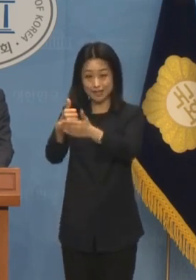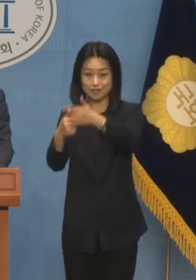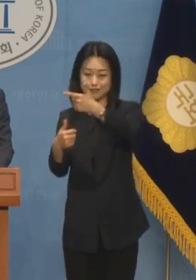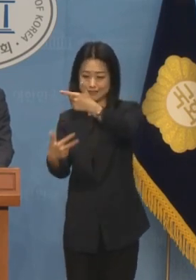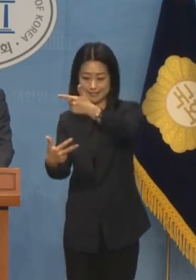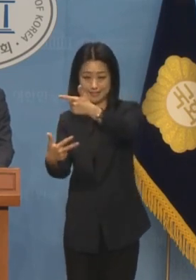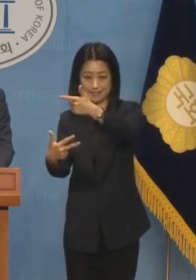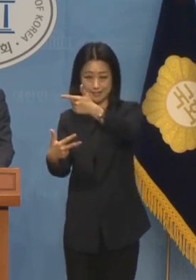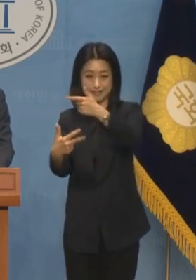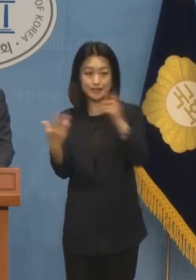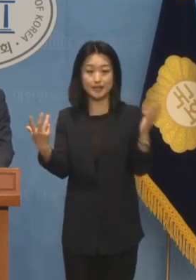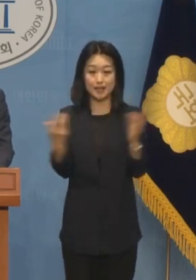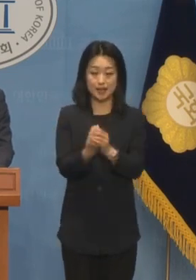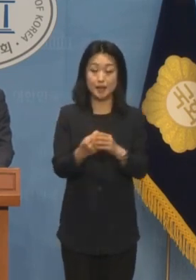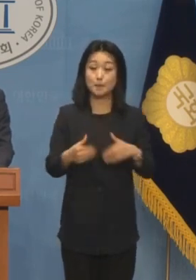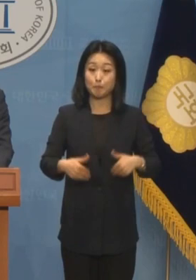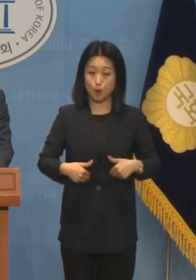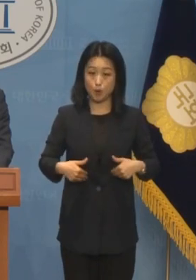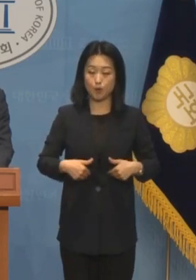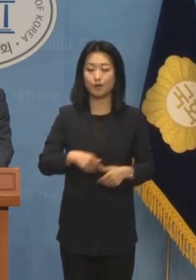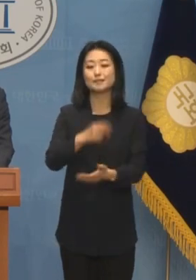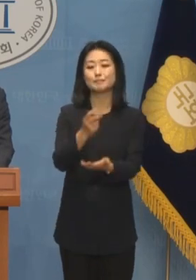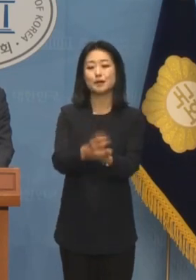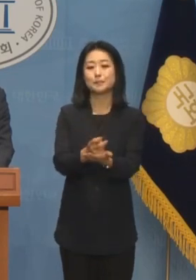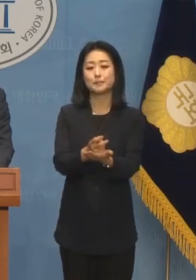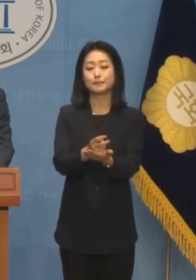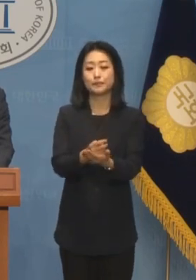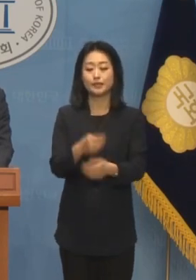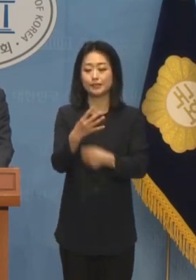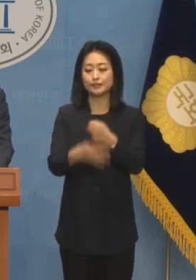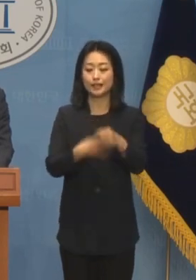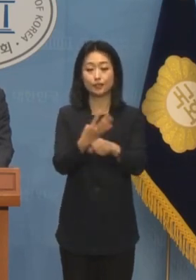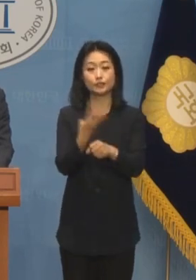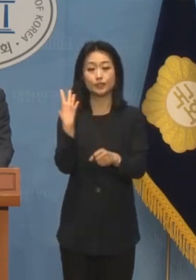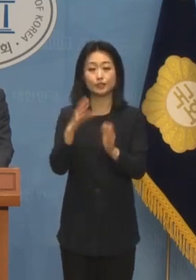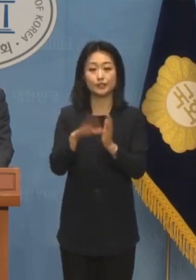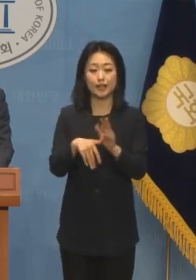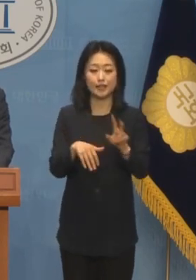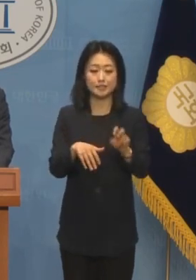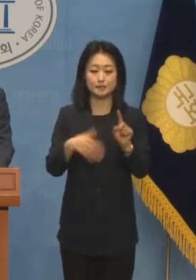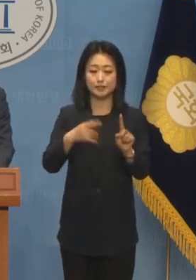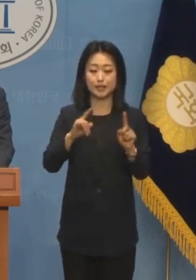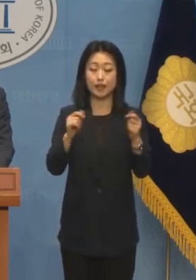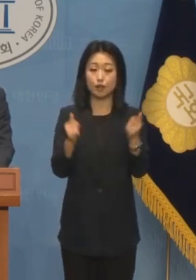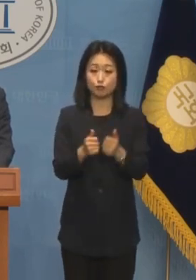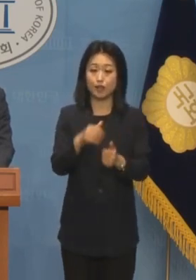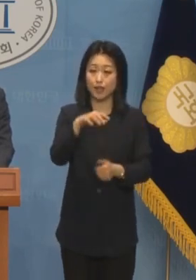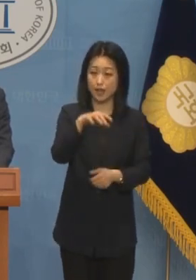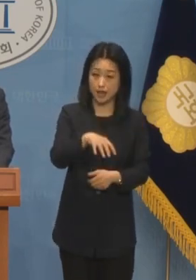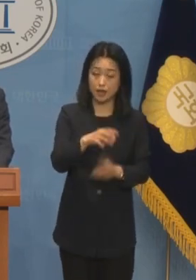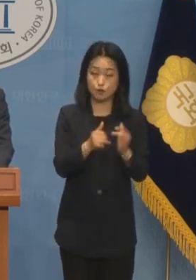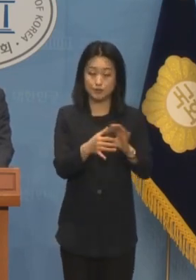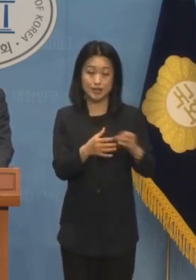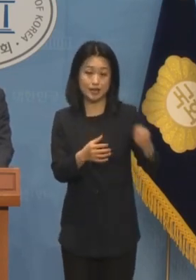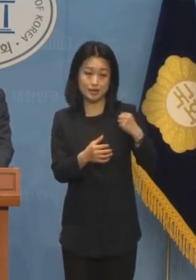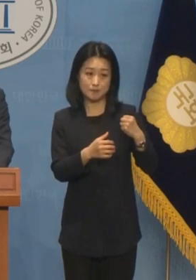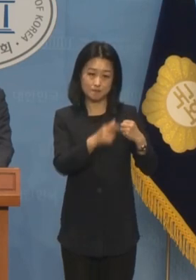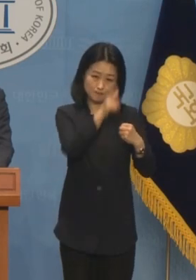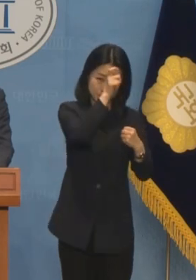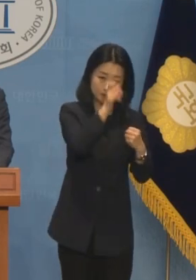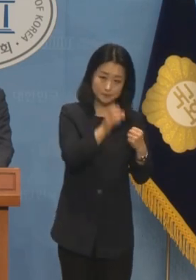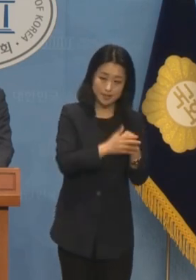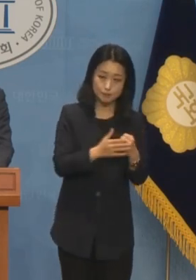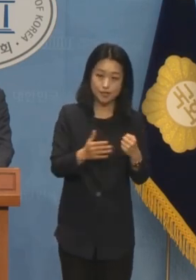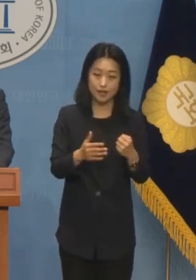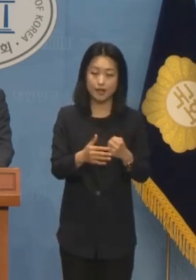7일까지 해야 한다는 입니다 지난 4년 전 21대 국회는 당시 국민의 임의 목로 인해서 원